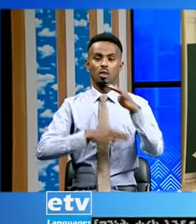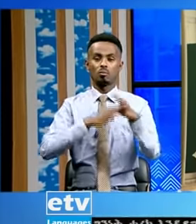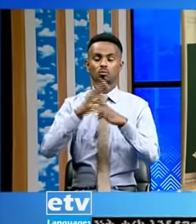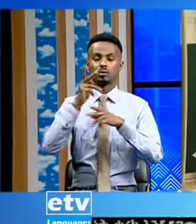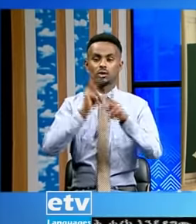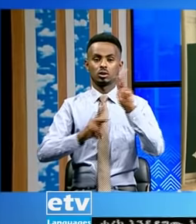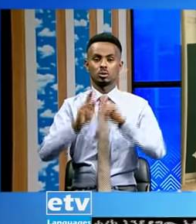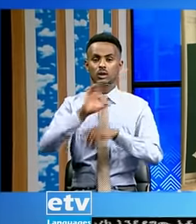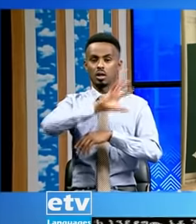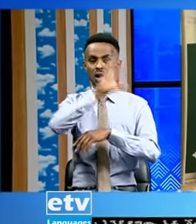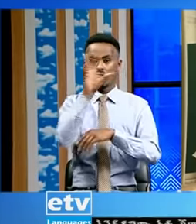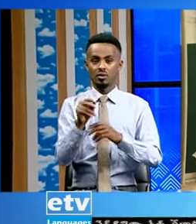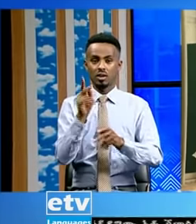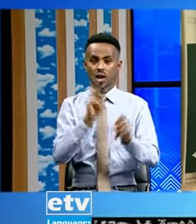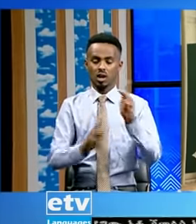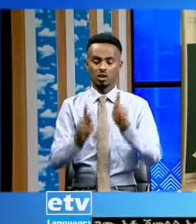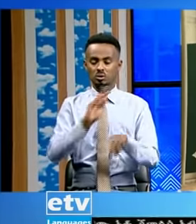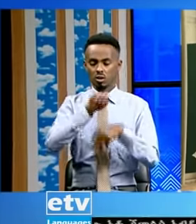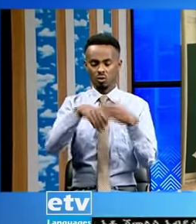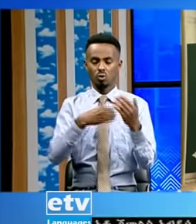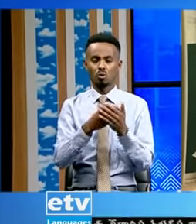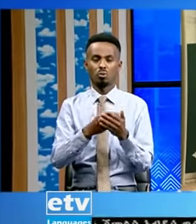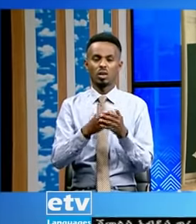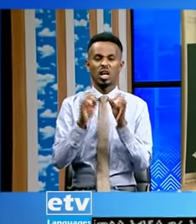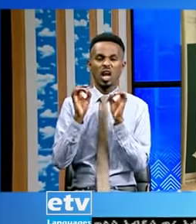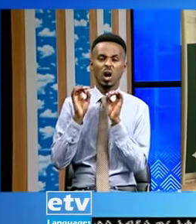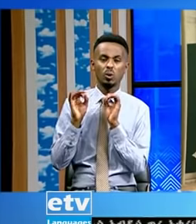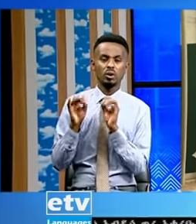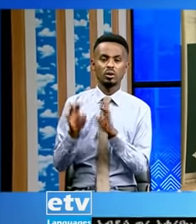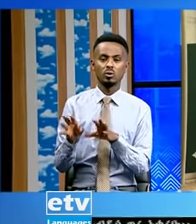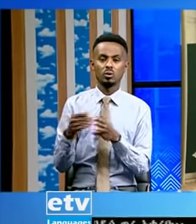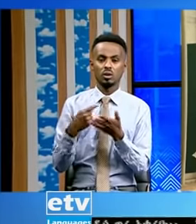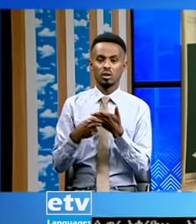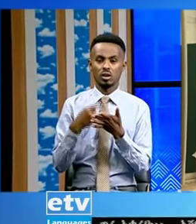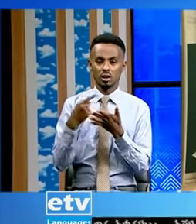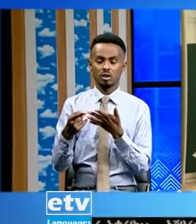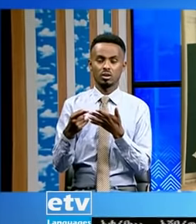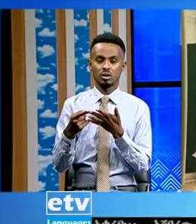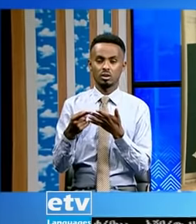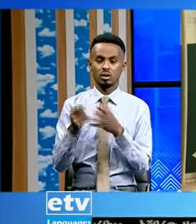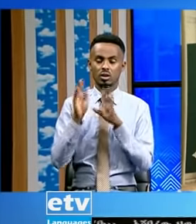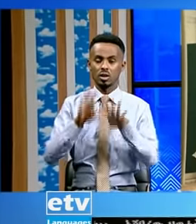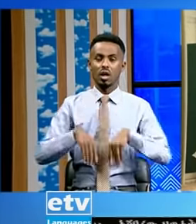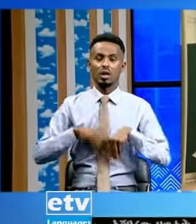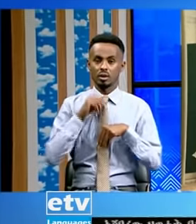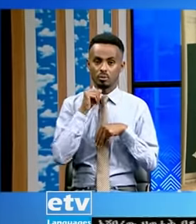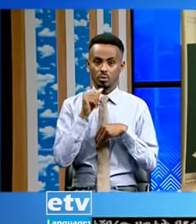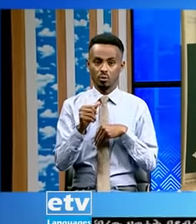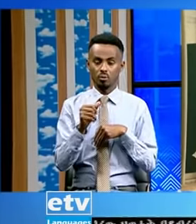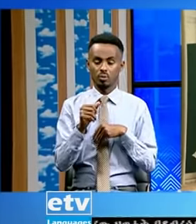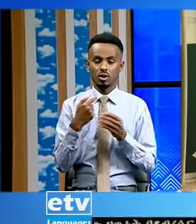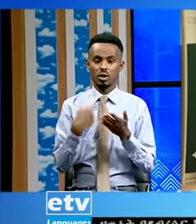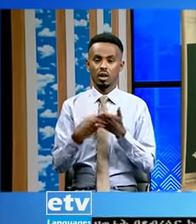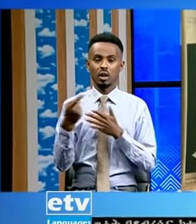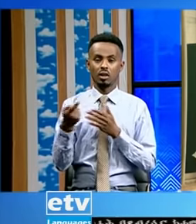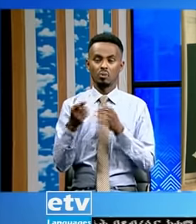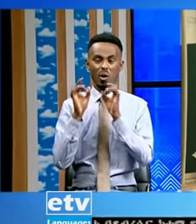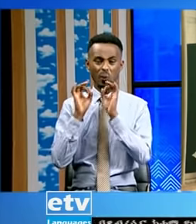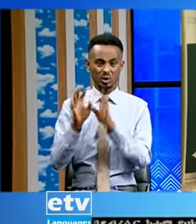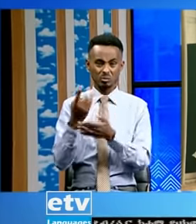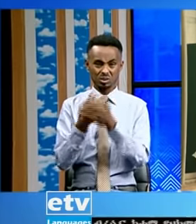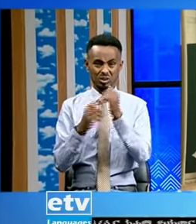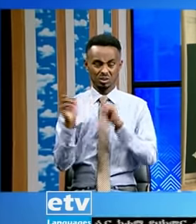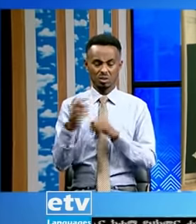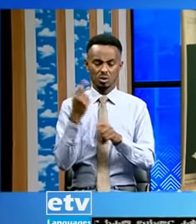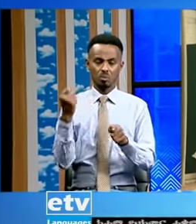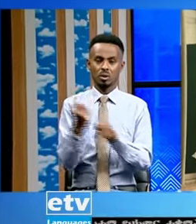ህዝብ የአፍሪካ ህዝብ የሁሉም ሊያውግዘው ይሄንን ላይቀበለው እና ይሄንን መውገዝ ብቻ